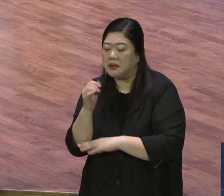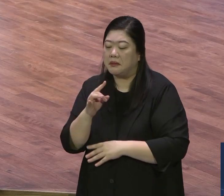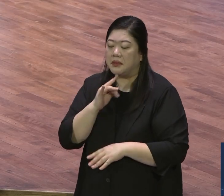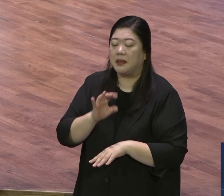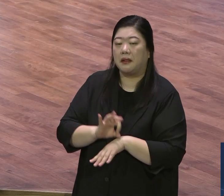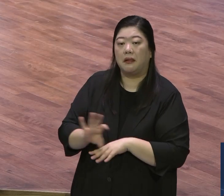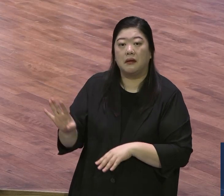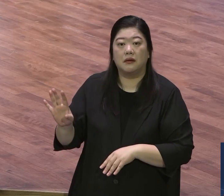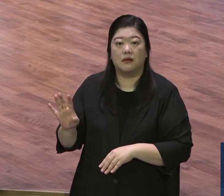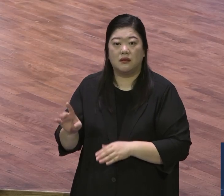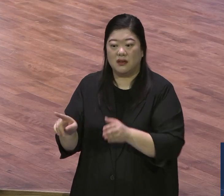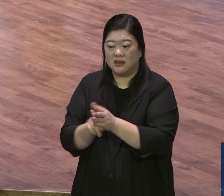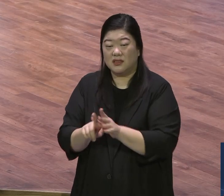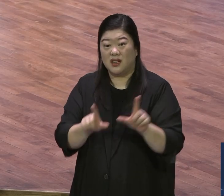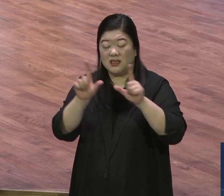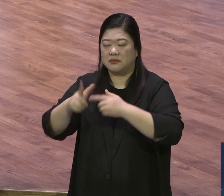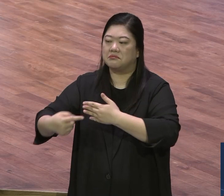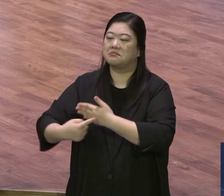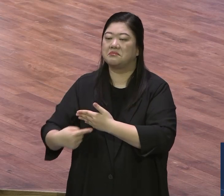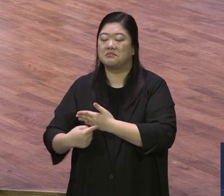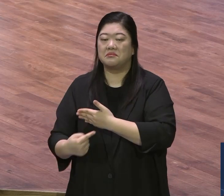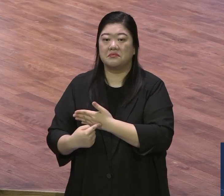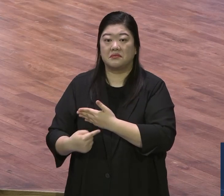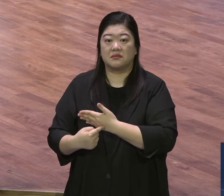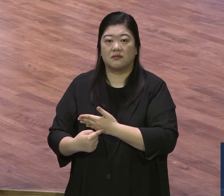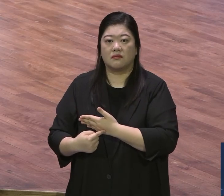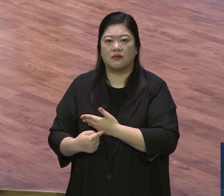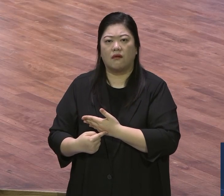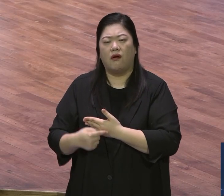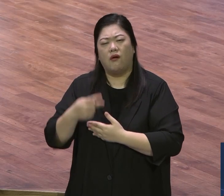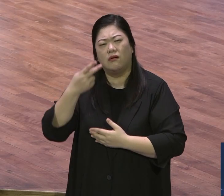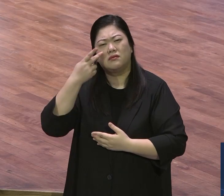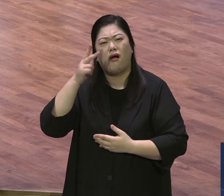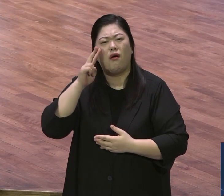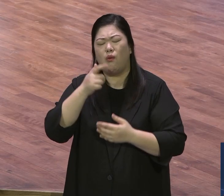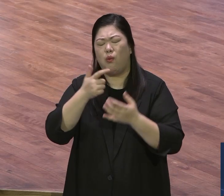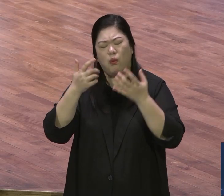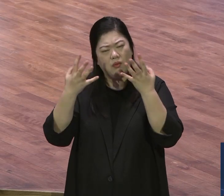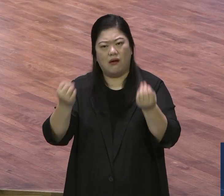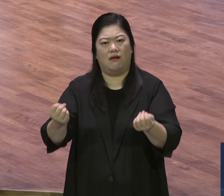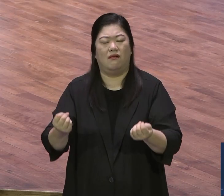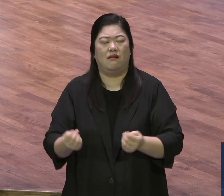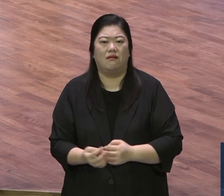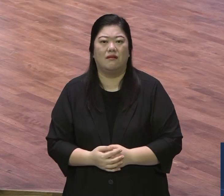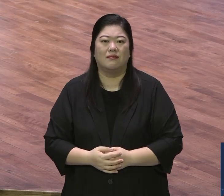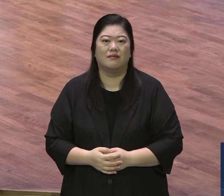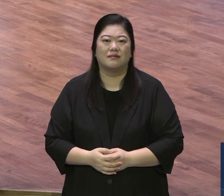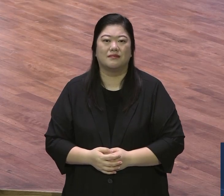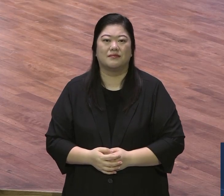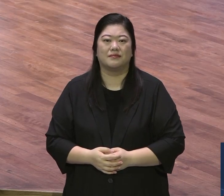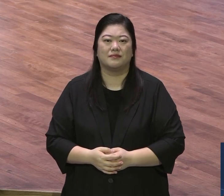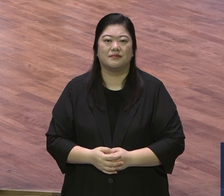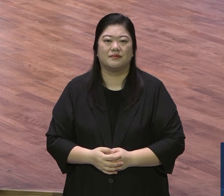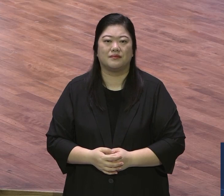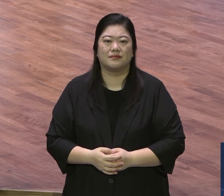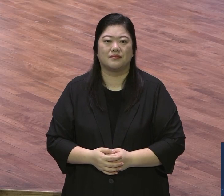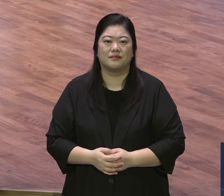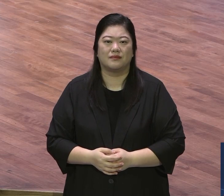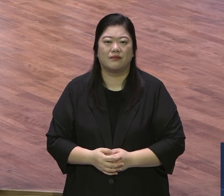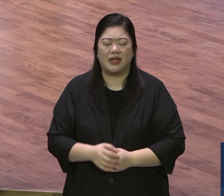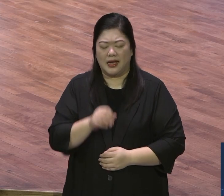기독교인의 이 착각 완전히 속고 있습니다. 선행하고